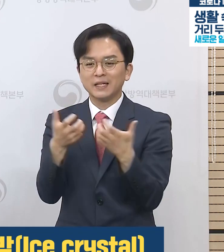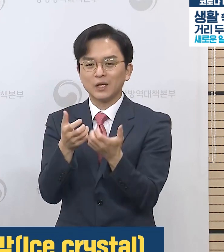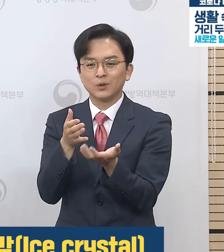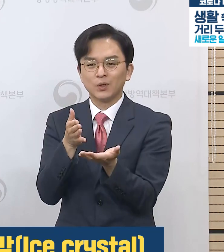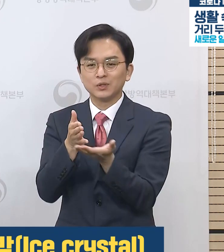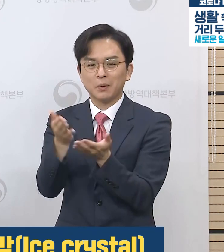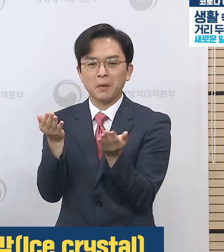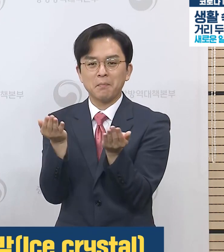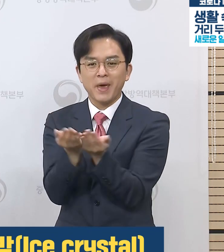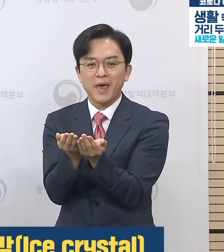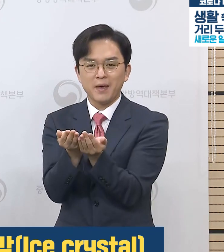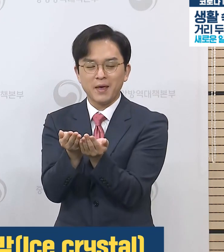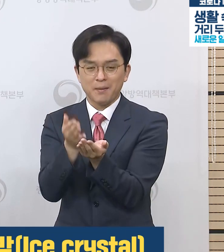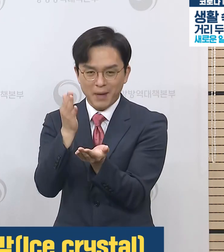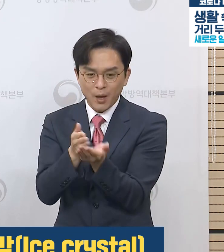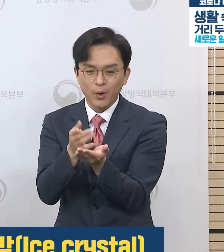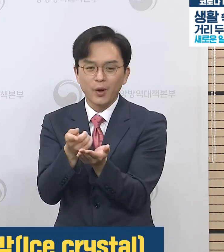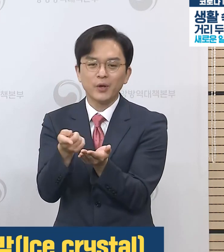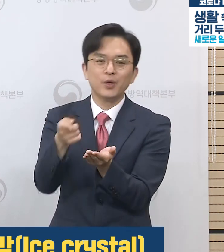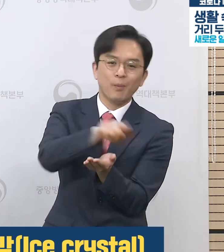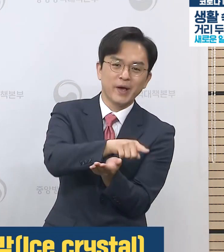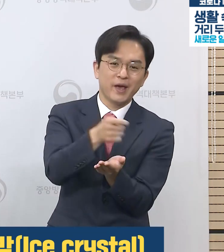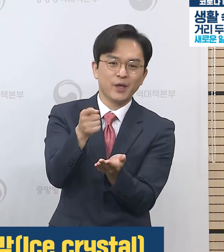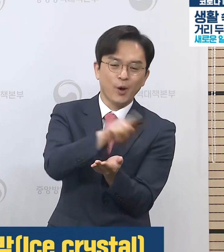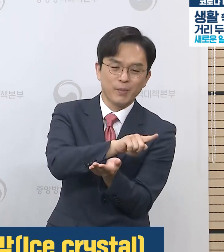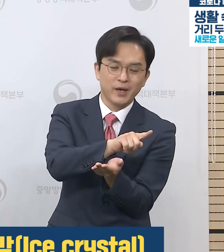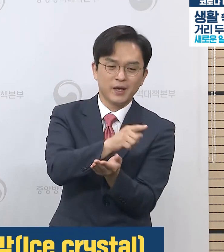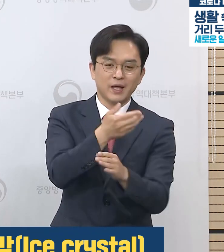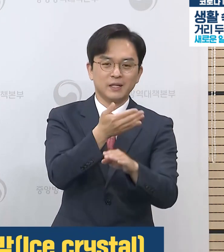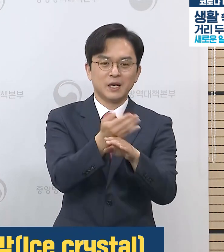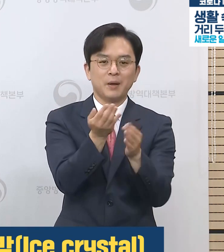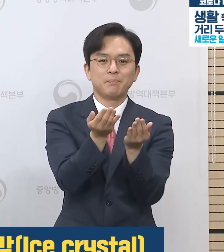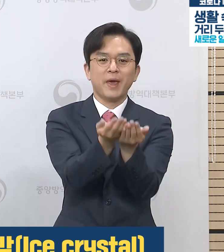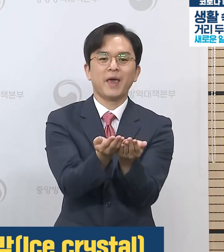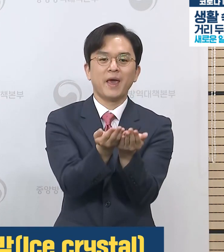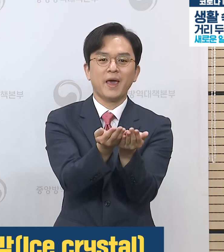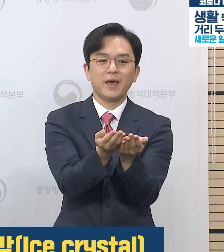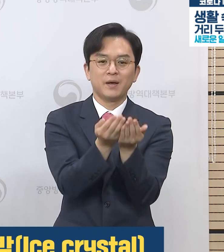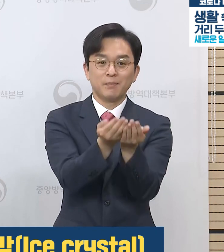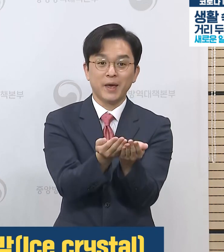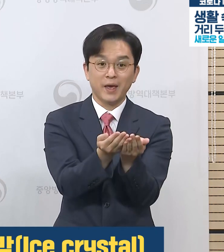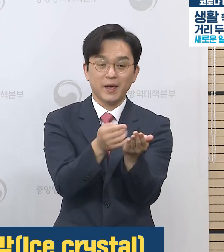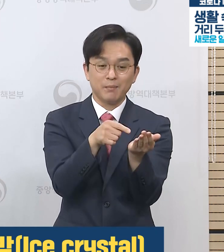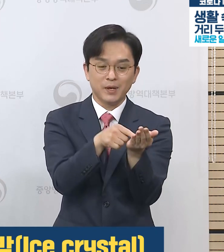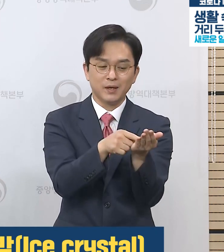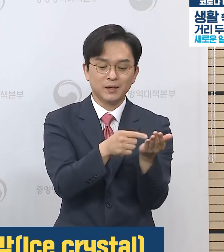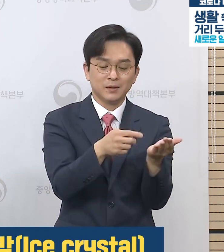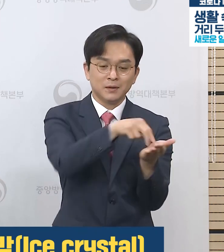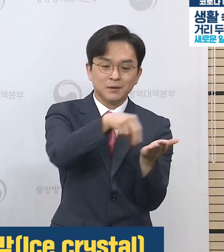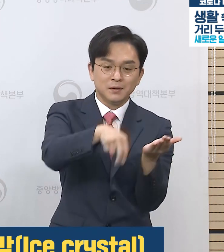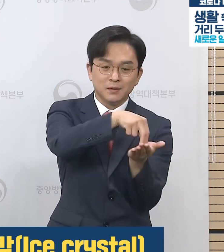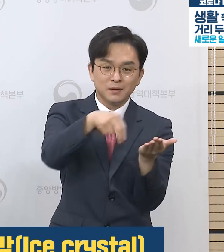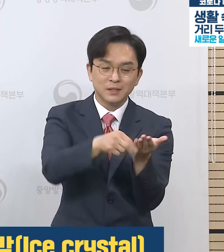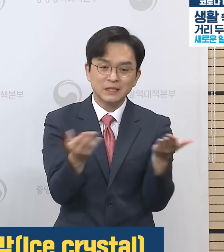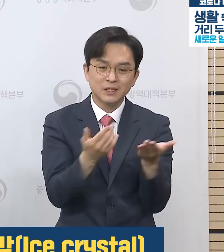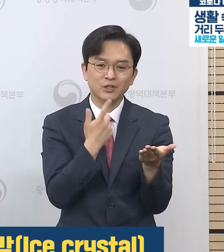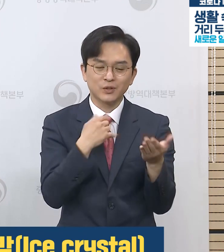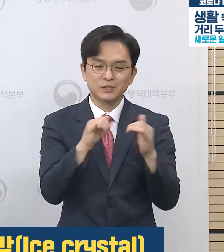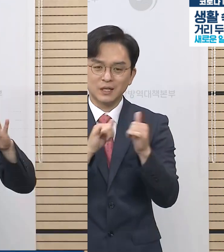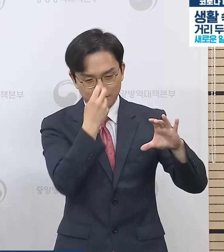선원 21명, 그리고 해당 선박의 하역 작업자 63명도 추가되어